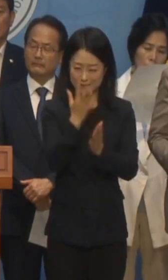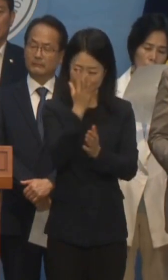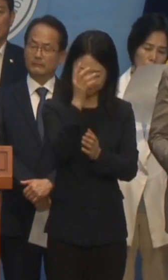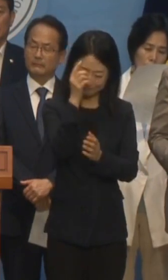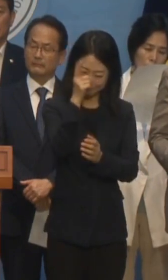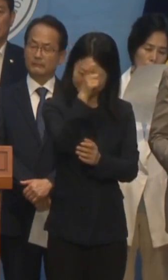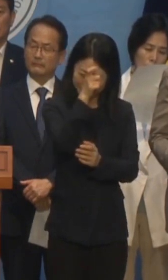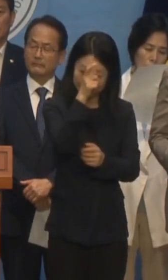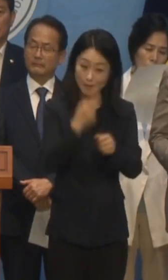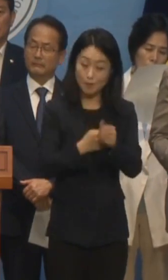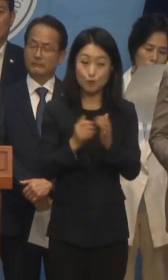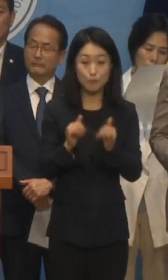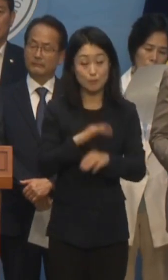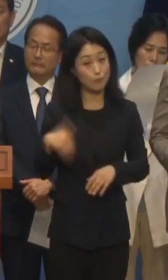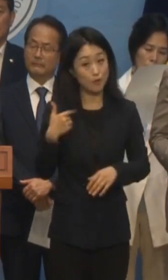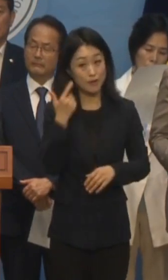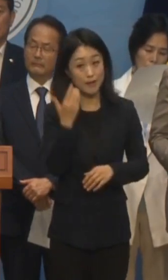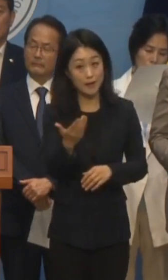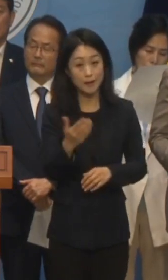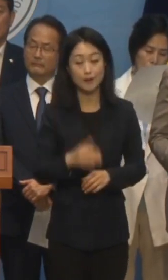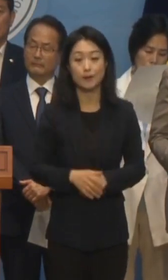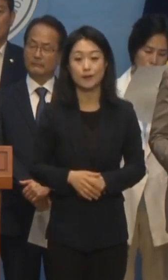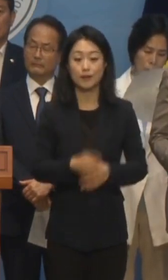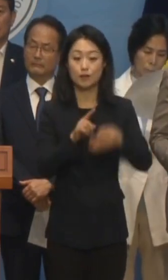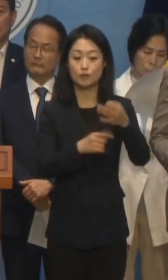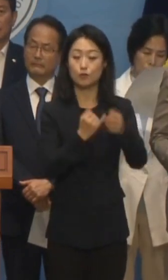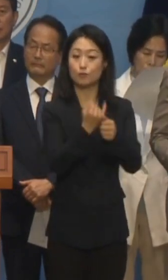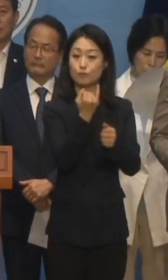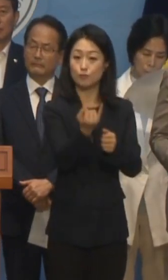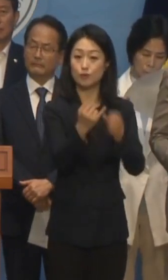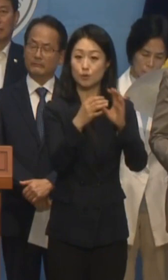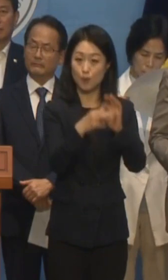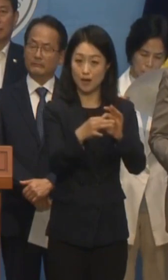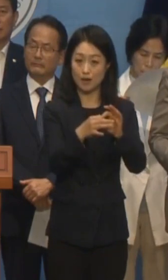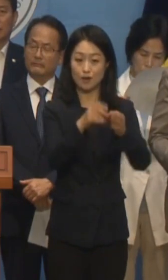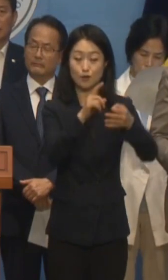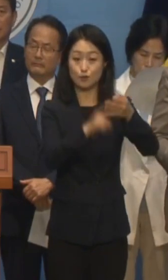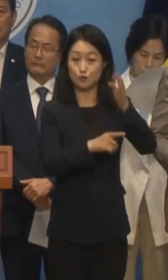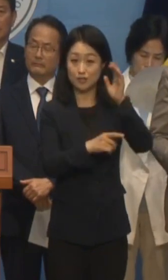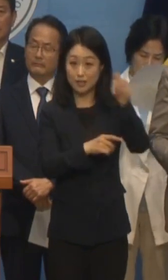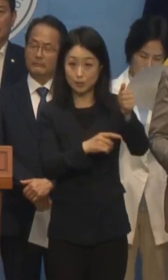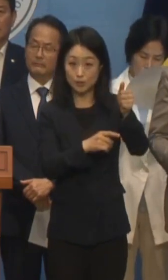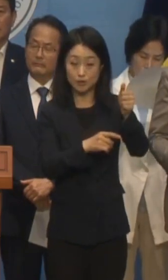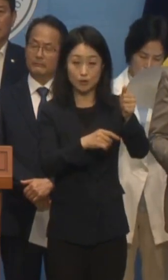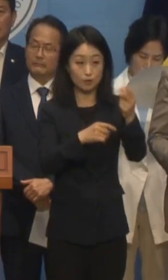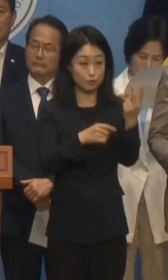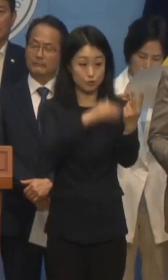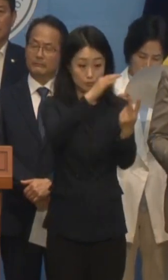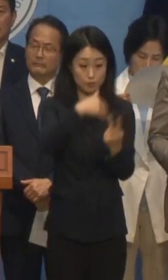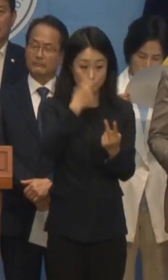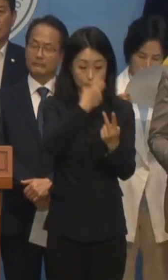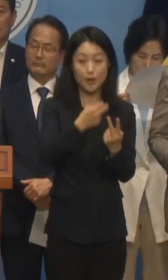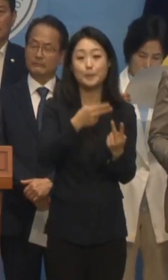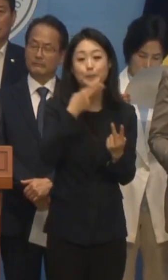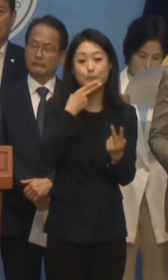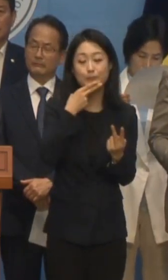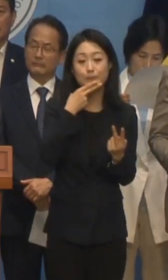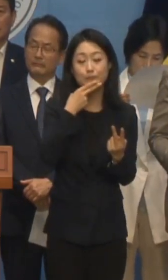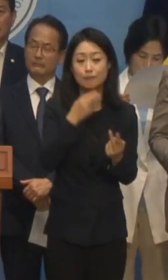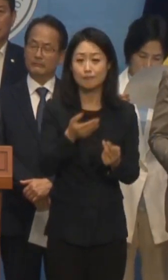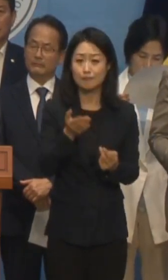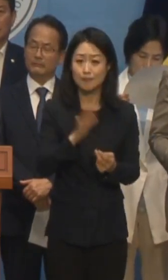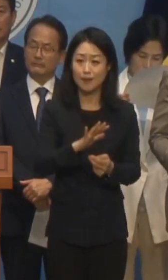것이라고 판단하는 것입니까? 김건희 여사와 윤석열 대통령을 단 한 차례도 조사하지 않아 놓고 어떻게